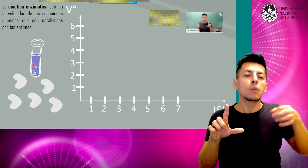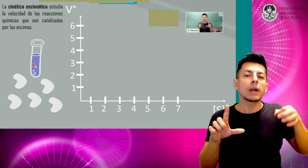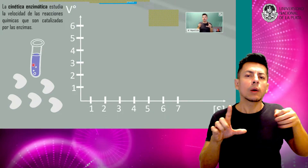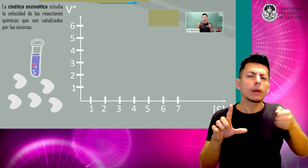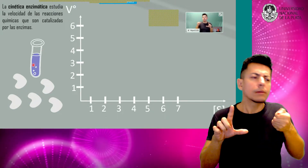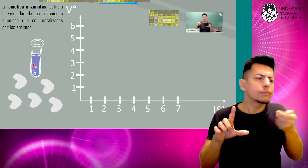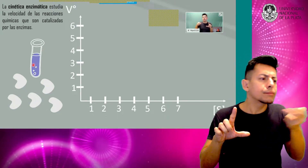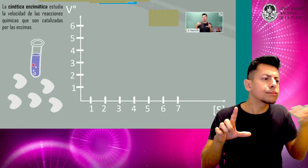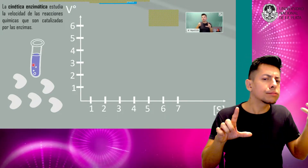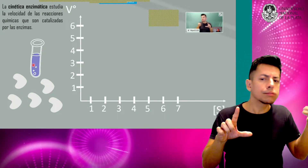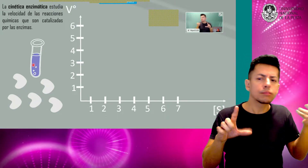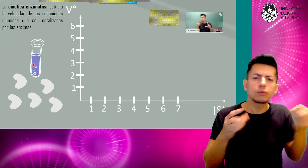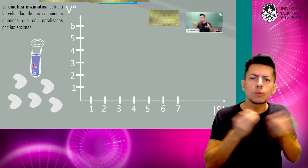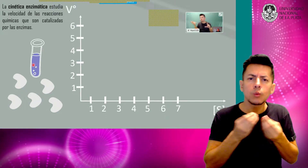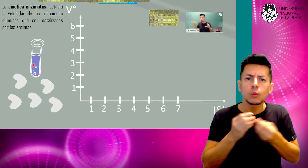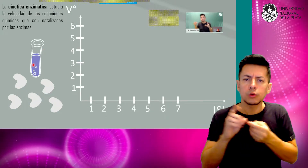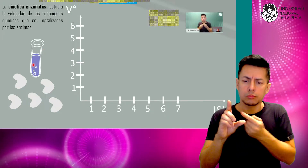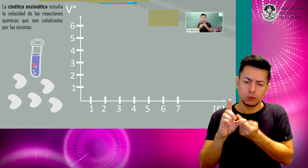tubo.